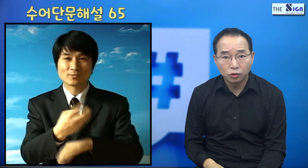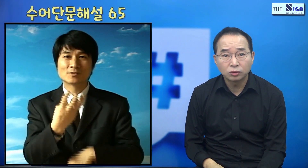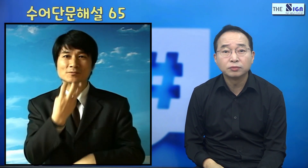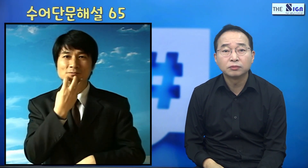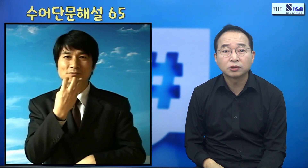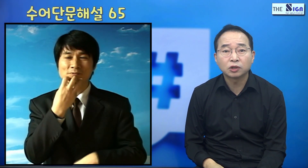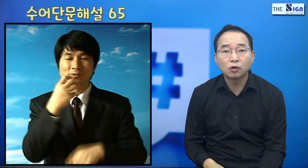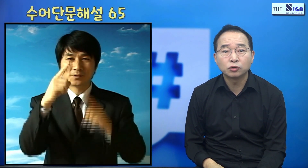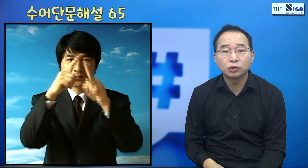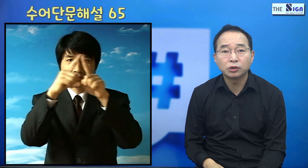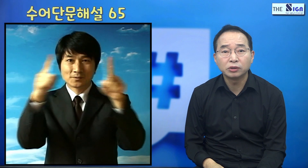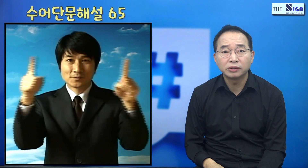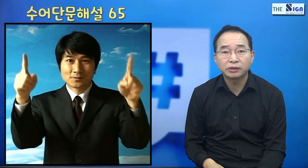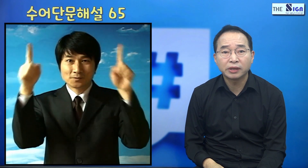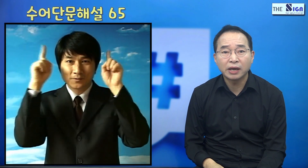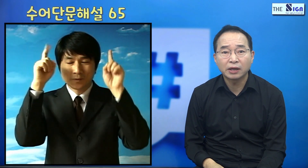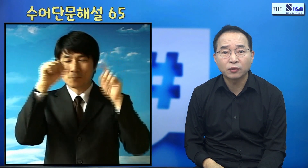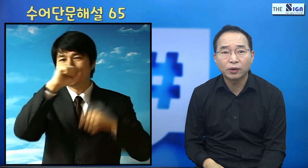결국